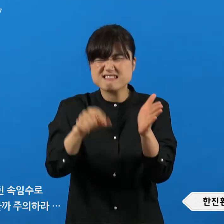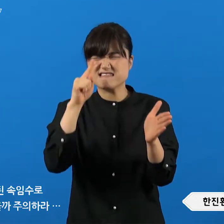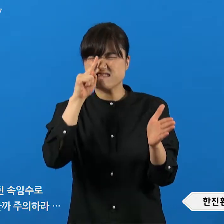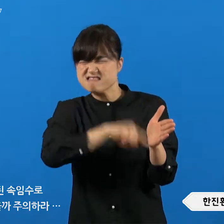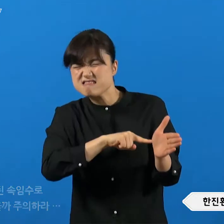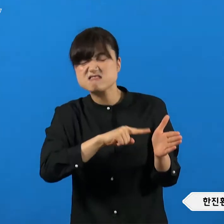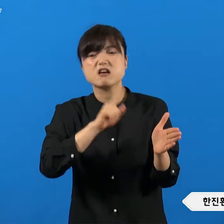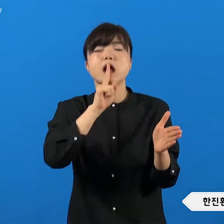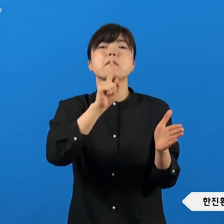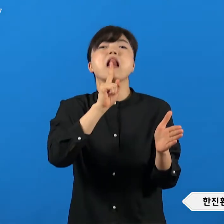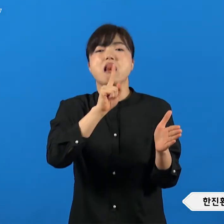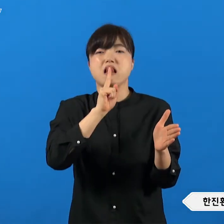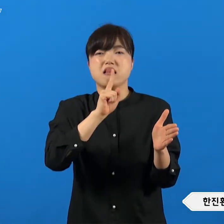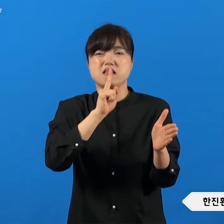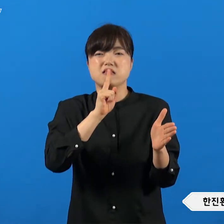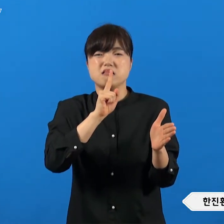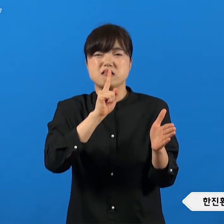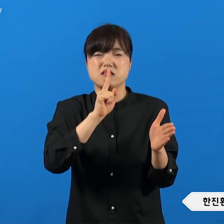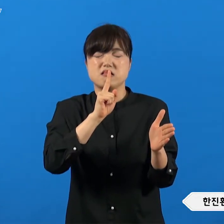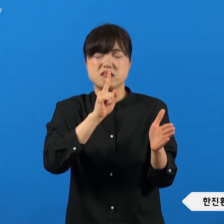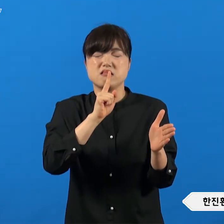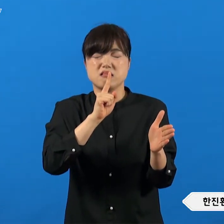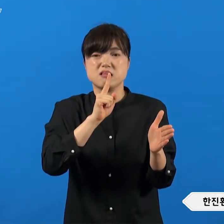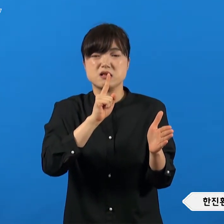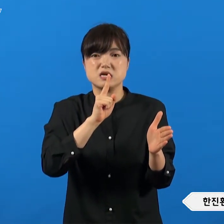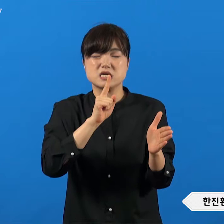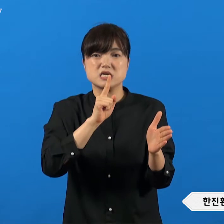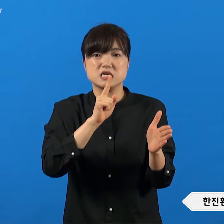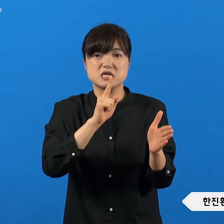악한 것이다 하는 거기에서부터 출발합니다.